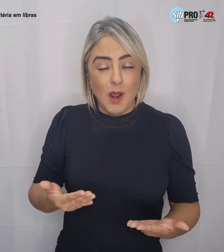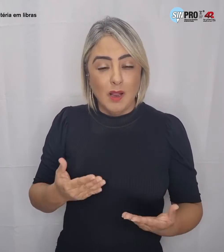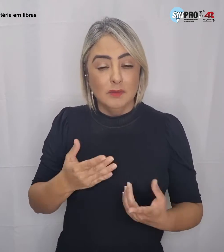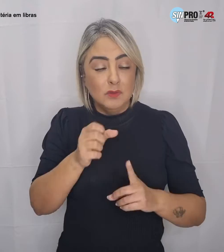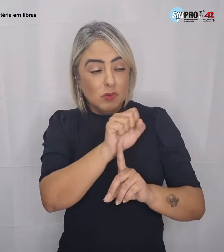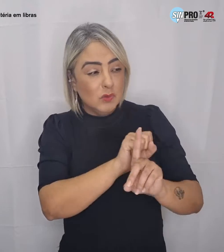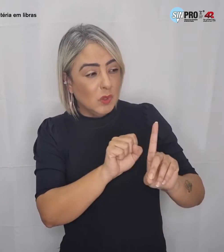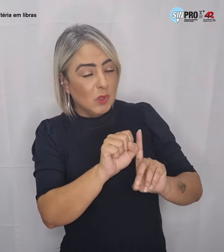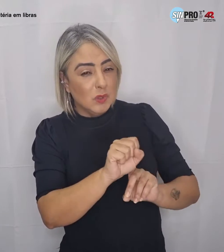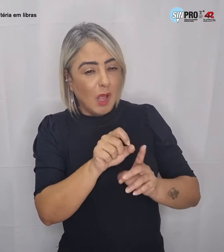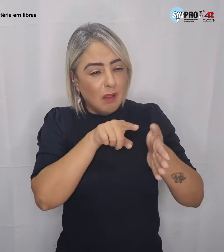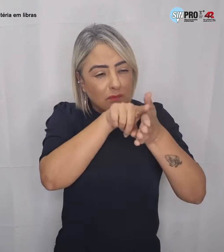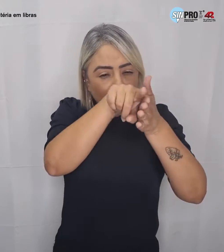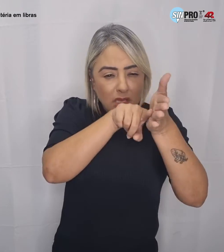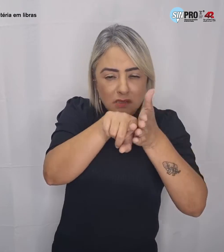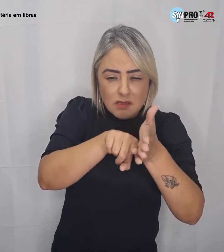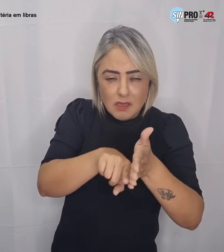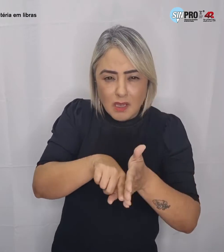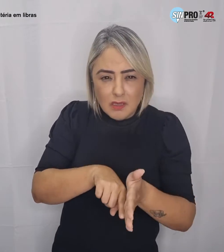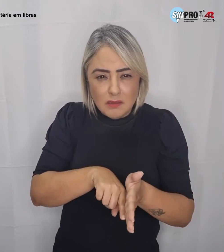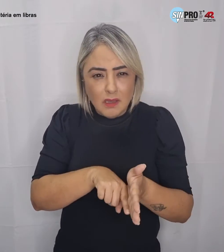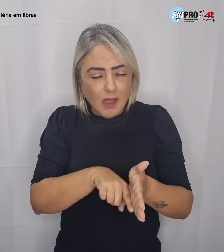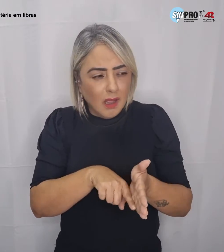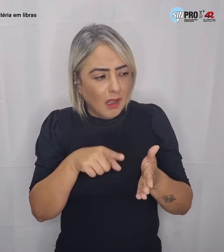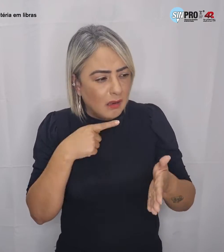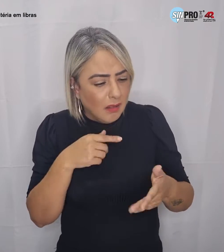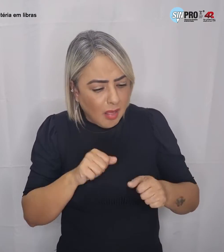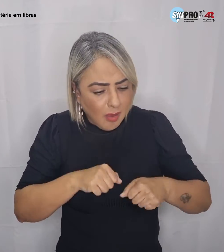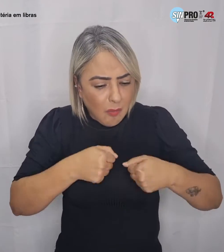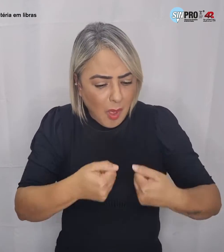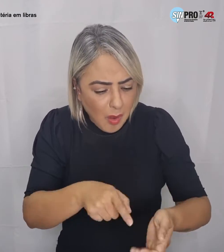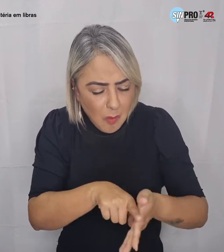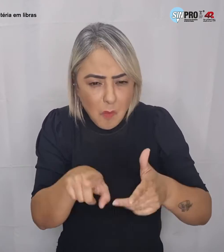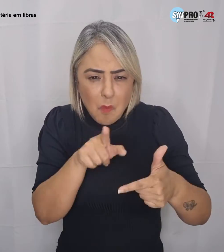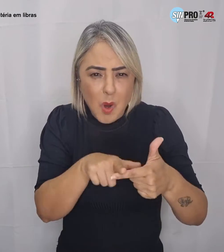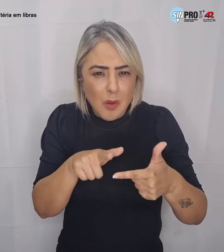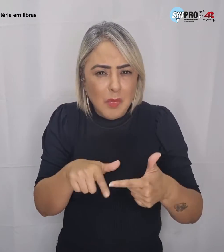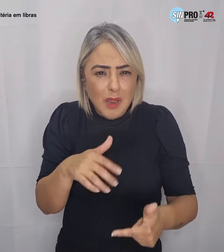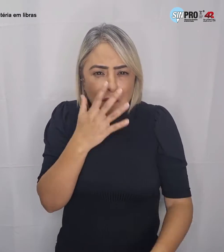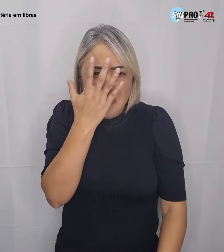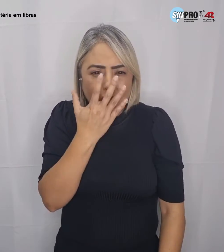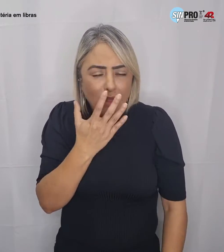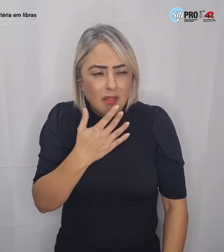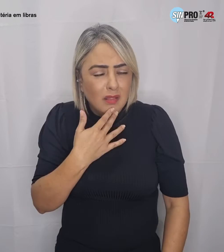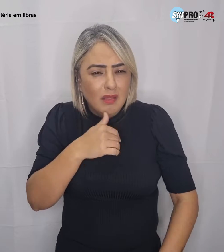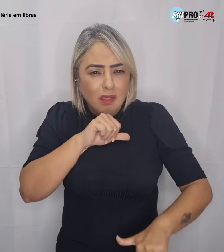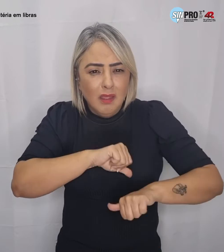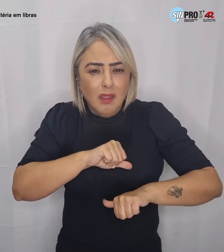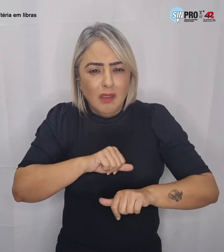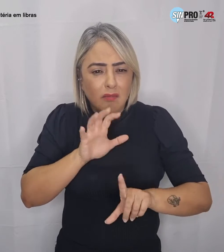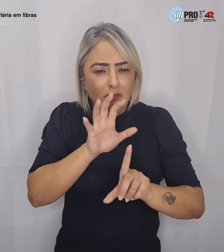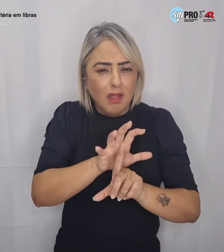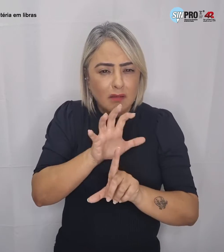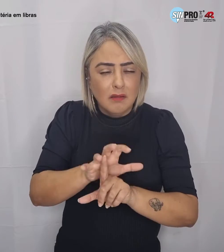sociólogos e pesquisadores se debruçaram sobre um problema terrível que assola a sociedade